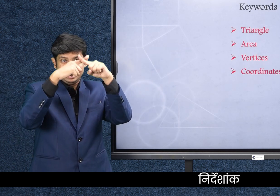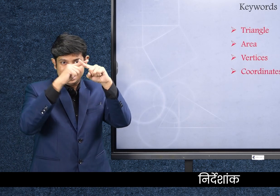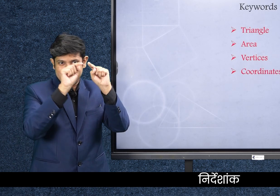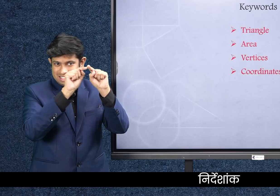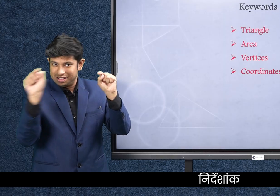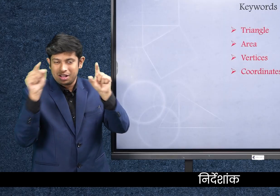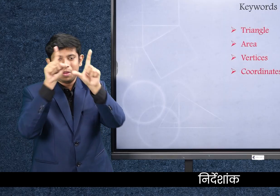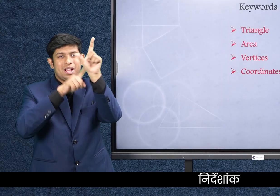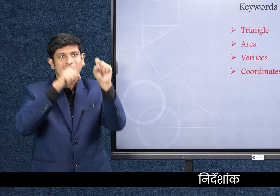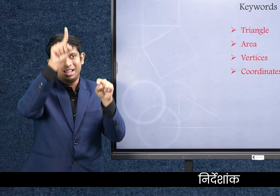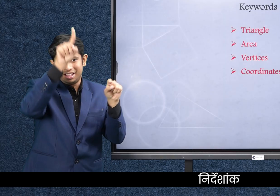निर्देशांक,